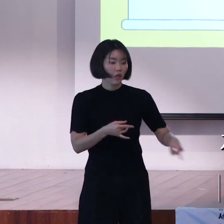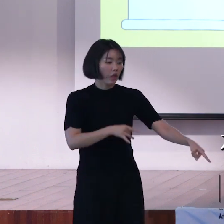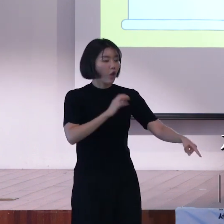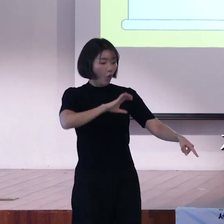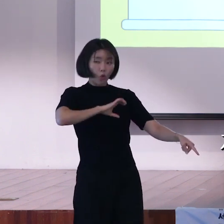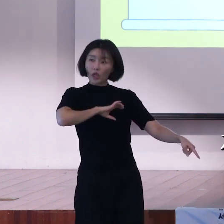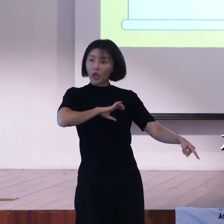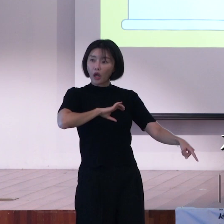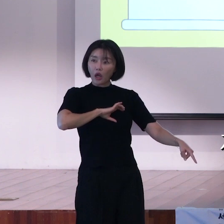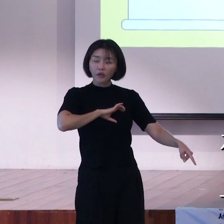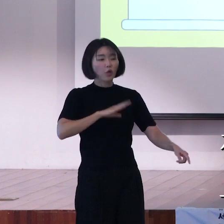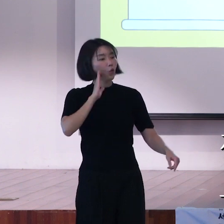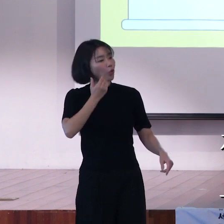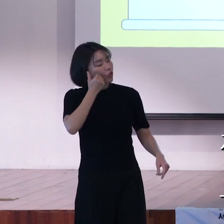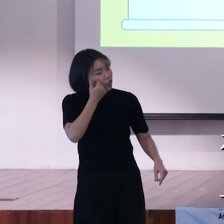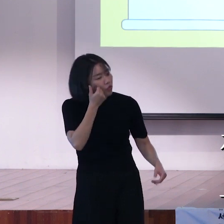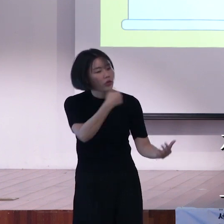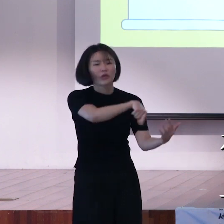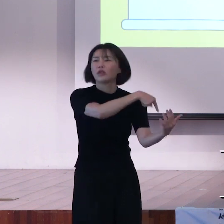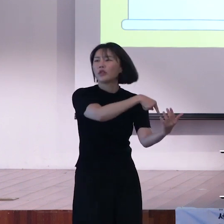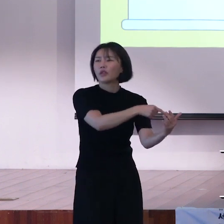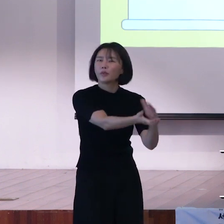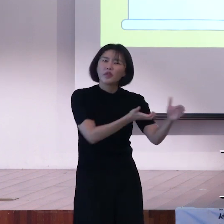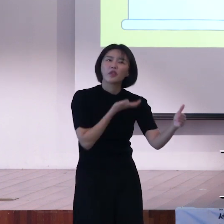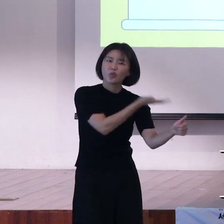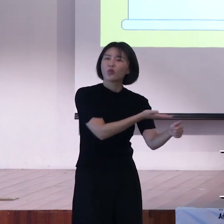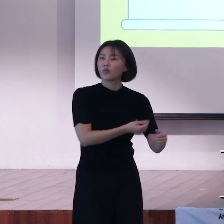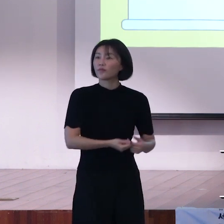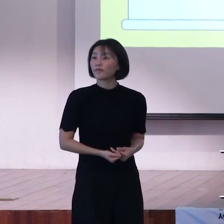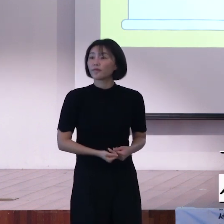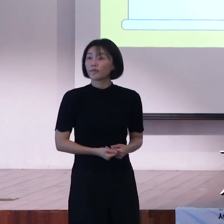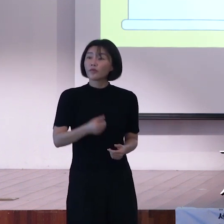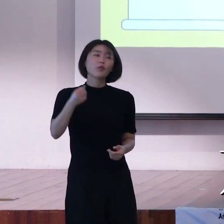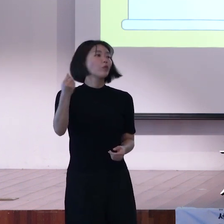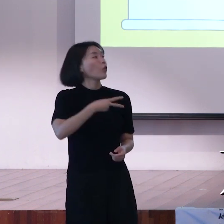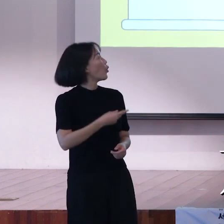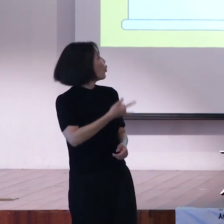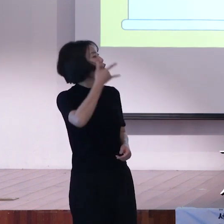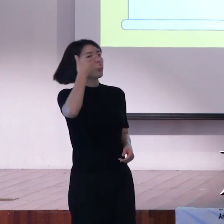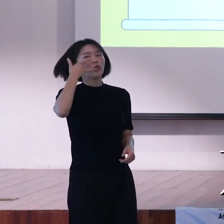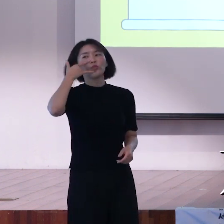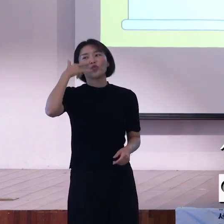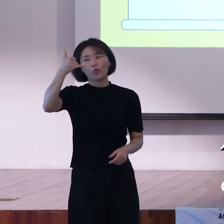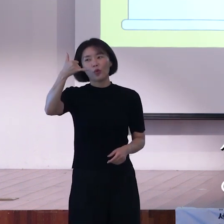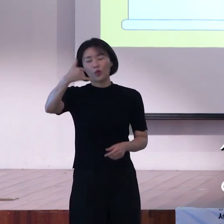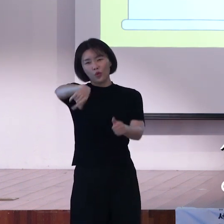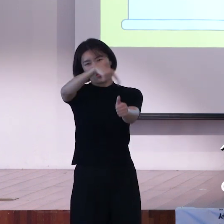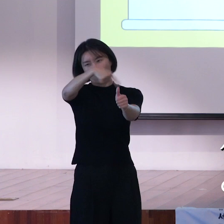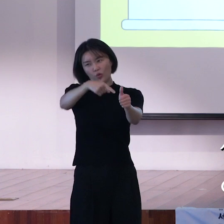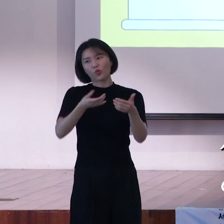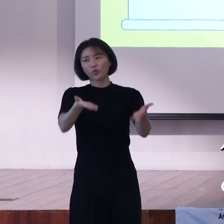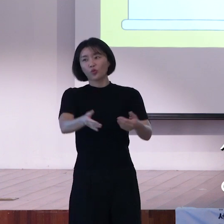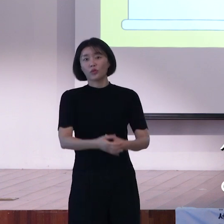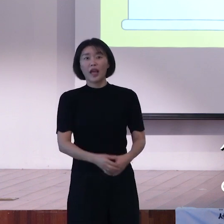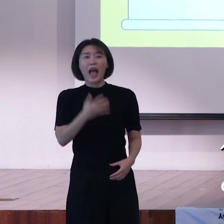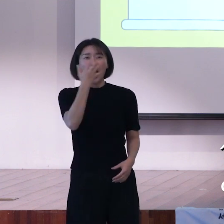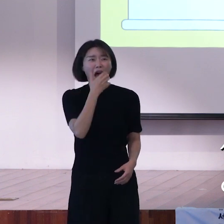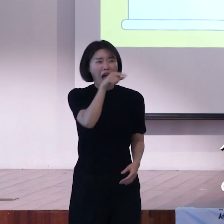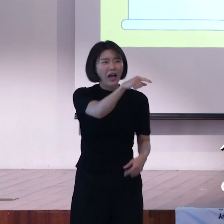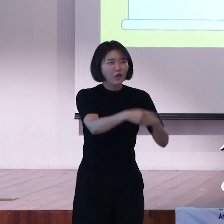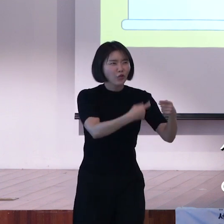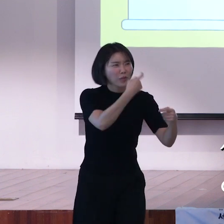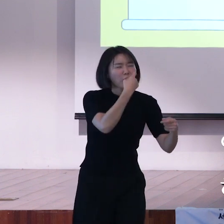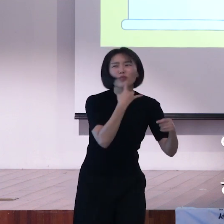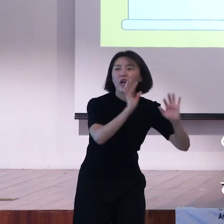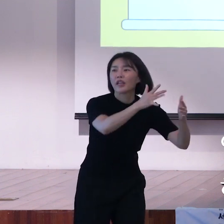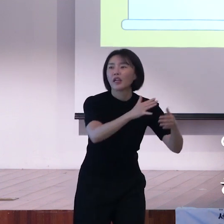그리고 마지막으로 부모 교육을 통한 아이와의 정서적 상호작용이 있습니다. 이거는 뭐 청인 부모를 이야기하는 걸 수도